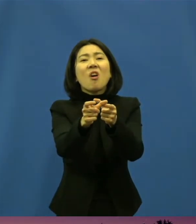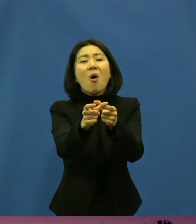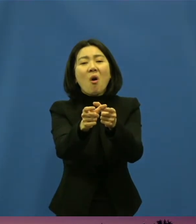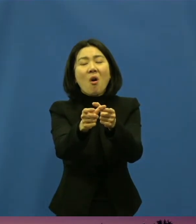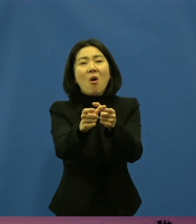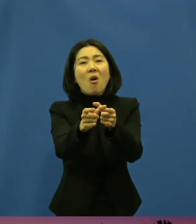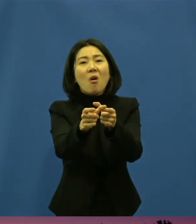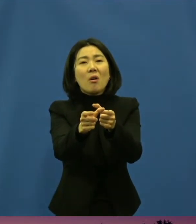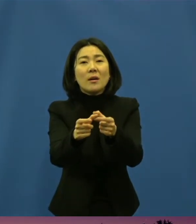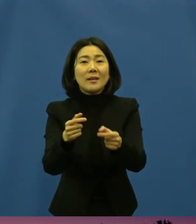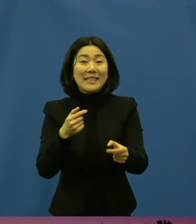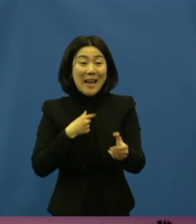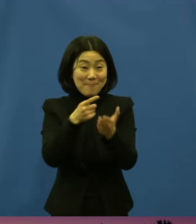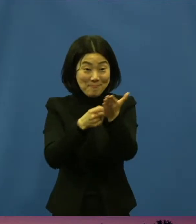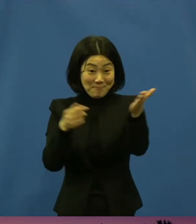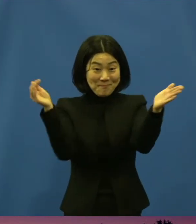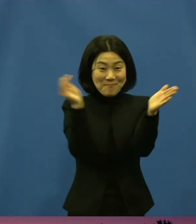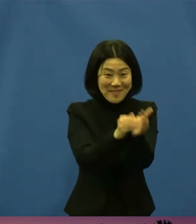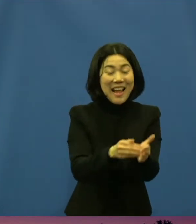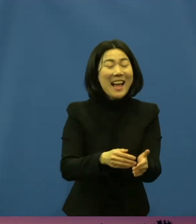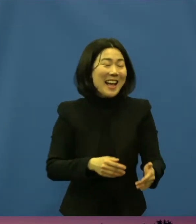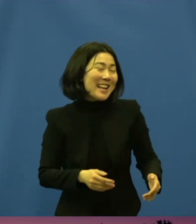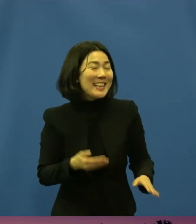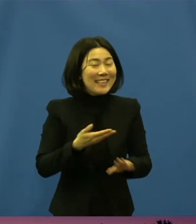나보다 더 예쁜 사람이 있으면 견디지 못하는.